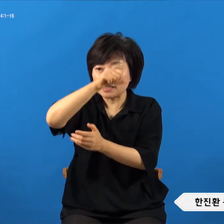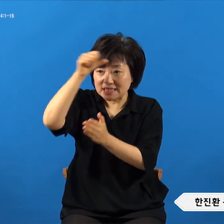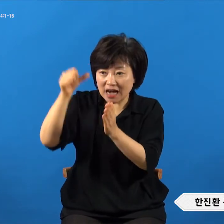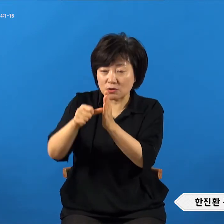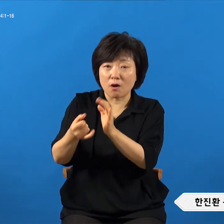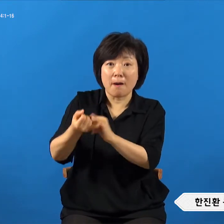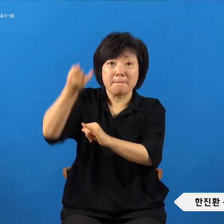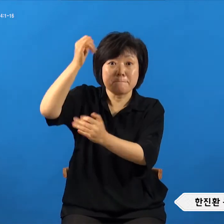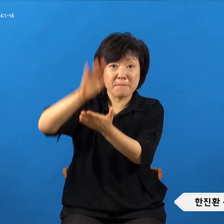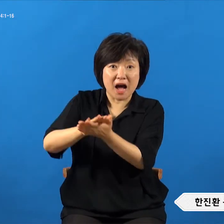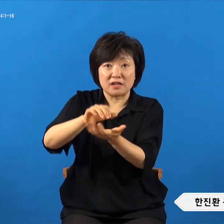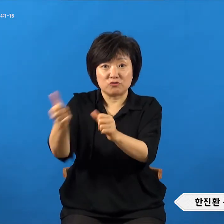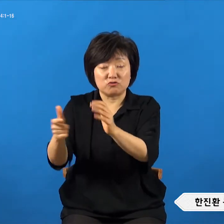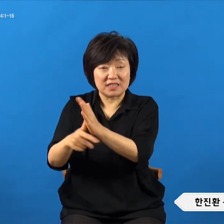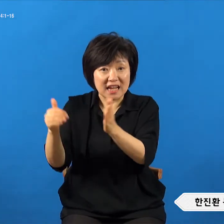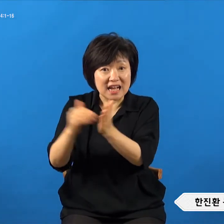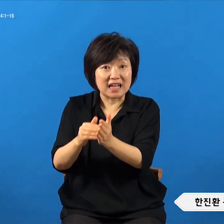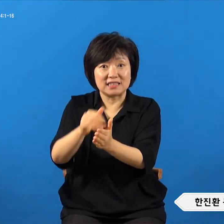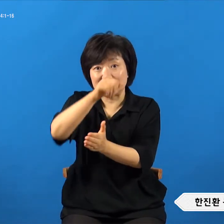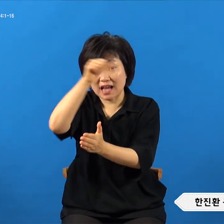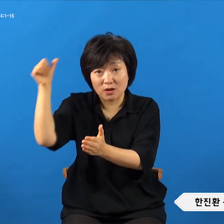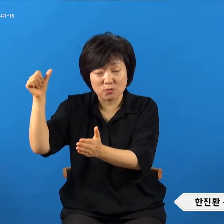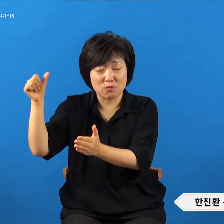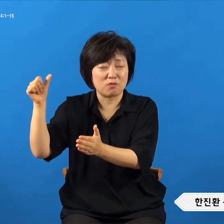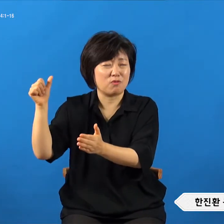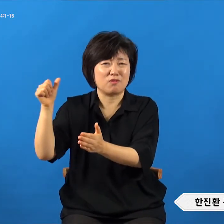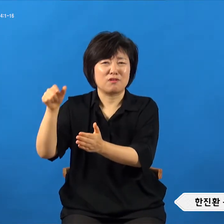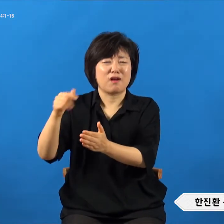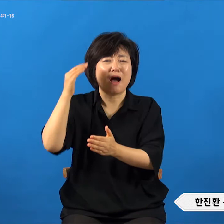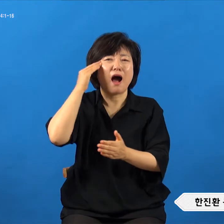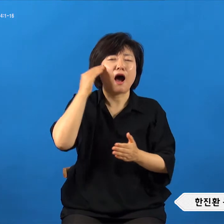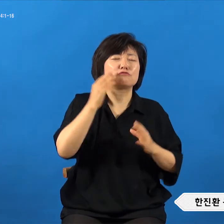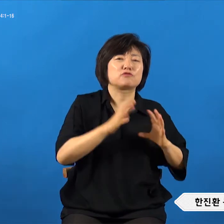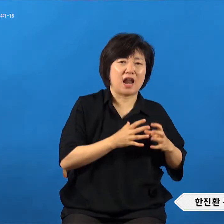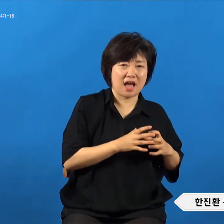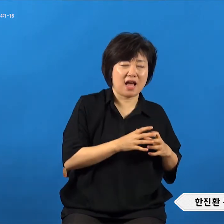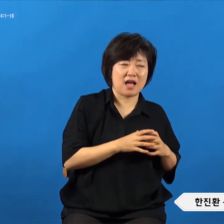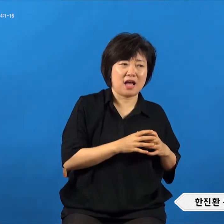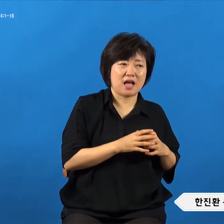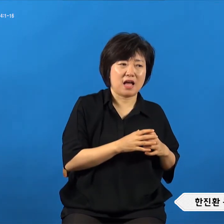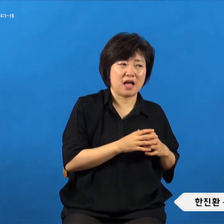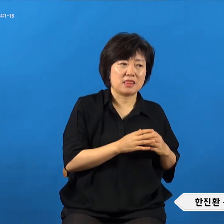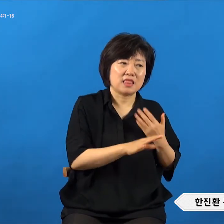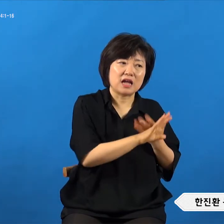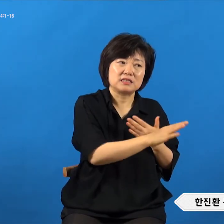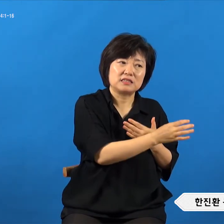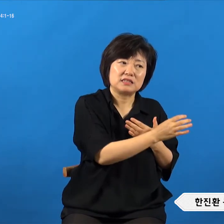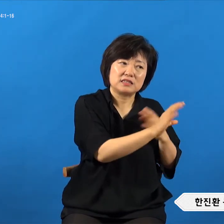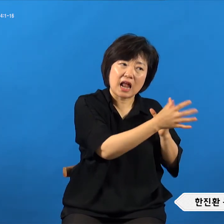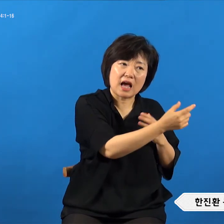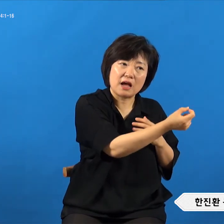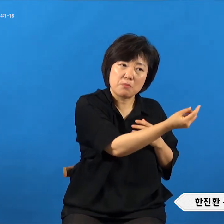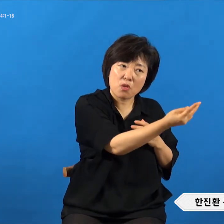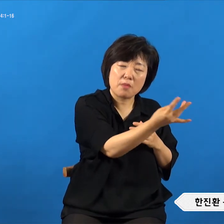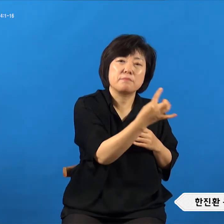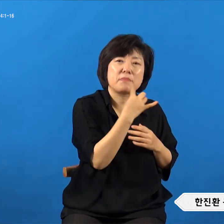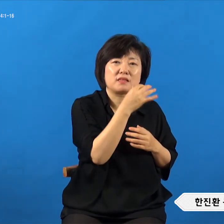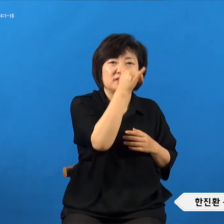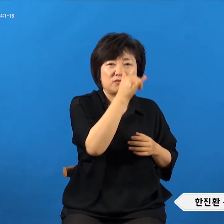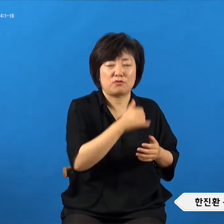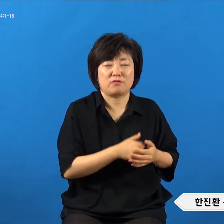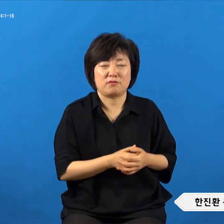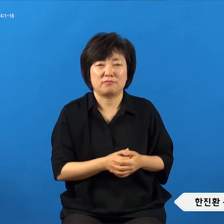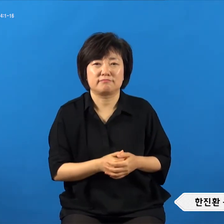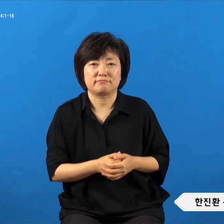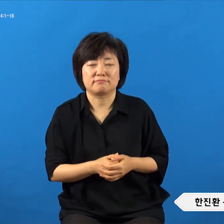장로가 되면 영원히 죽을 때까지 장로하는 것은 우리나라하고 다른 몇몇 나라에만 있는 제도입니다.